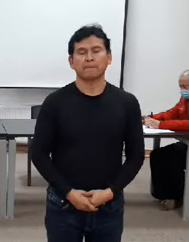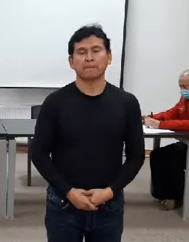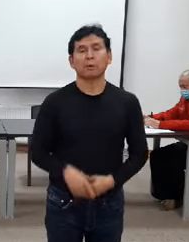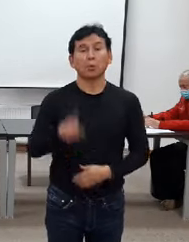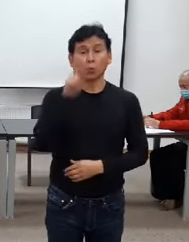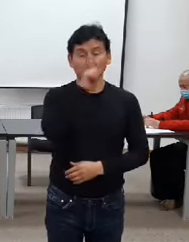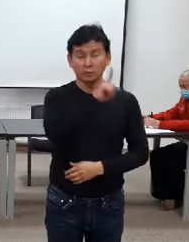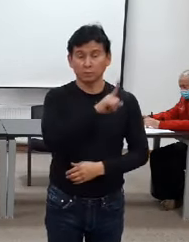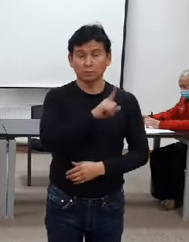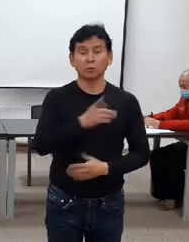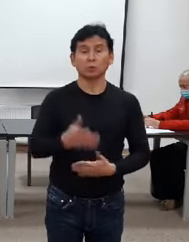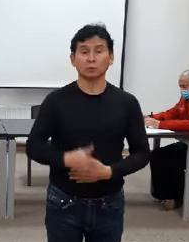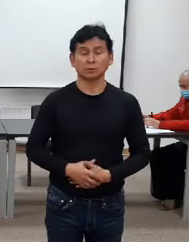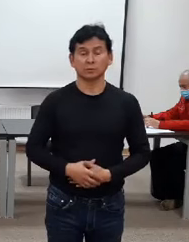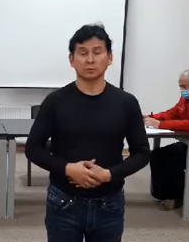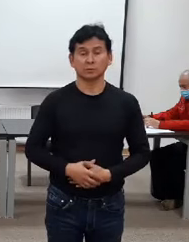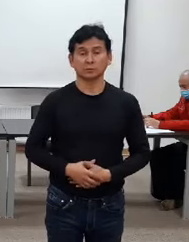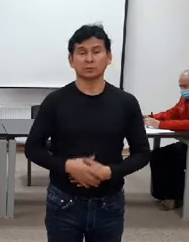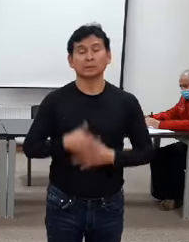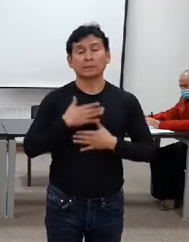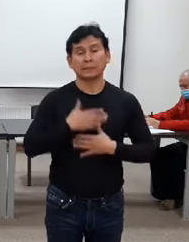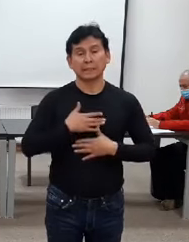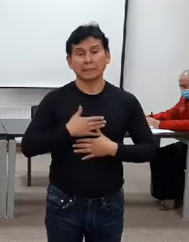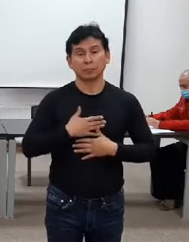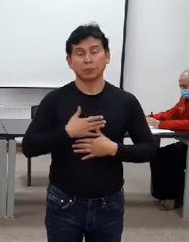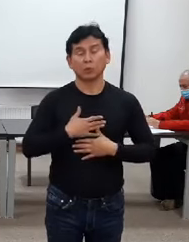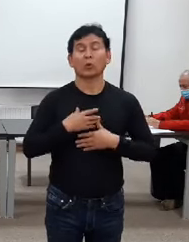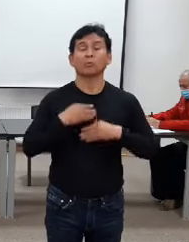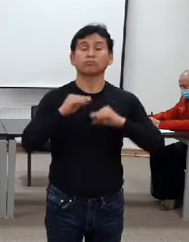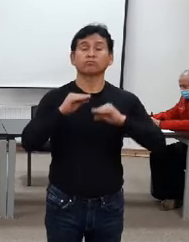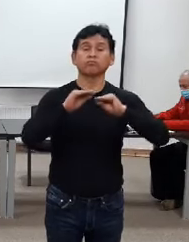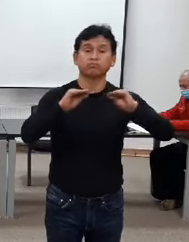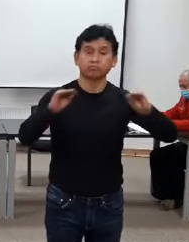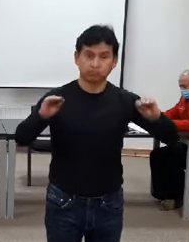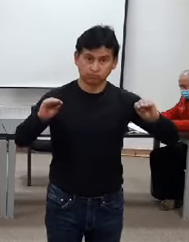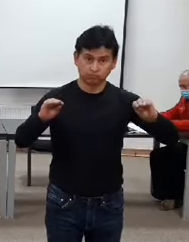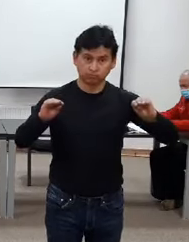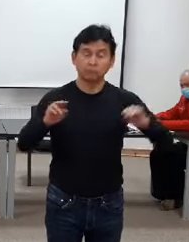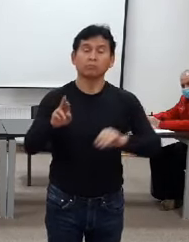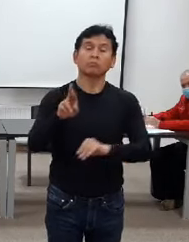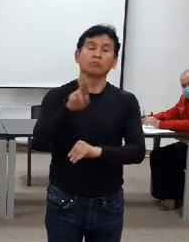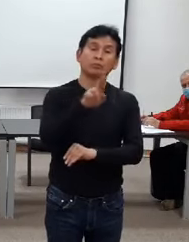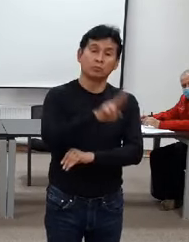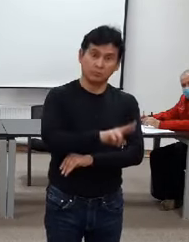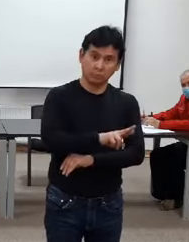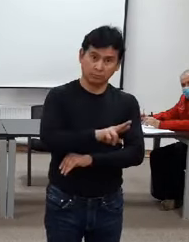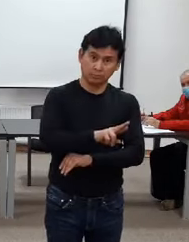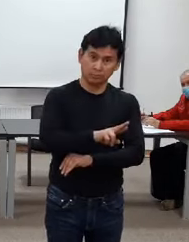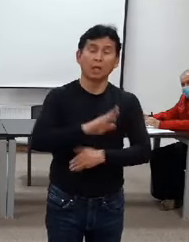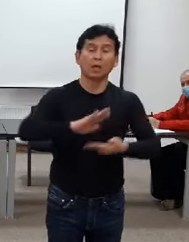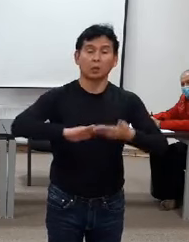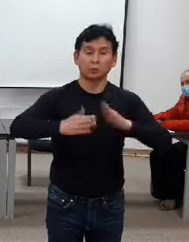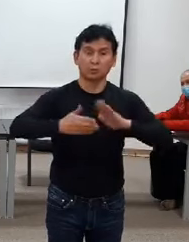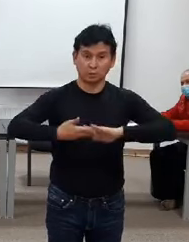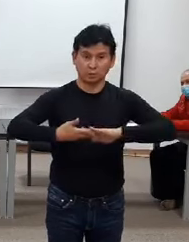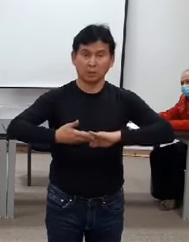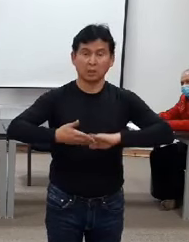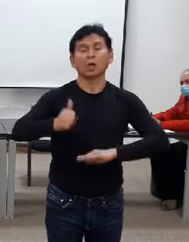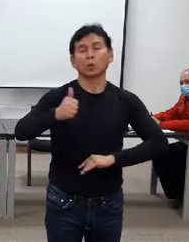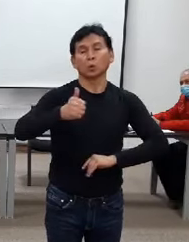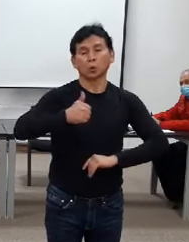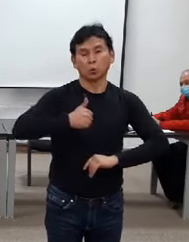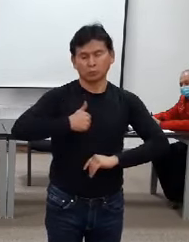Por último, queremos hacer el llamado y reiterar a la comunidad el